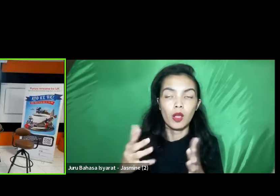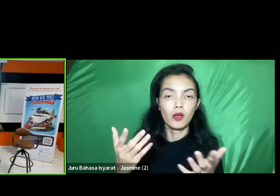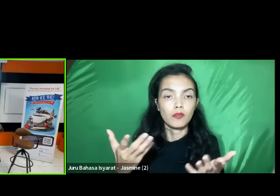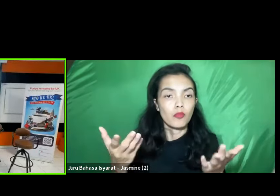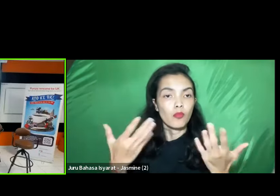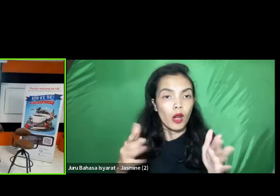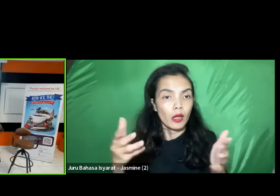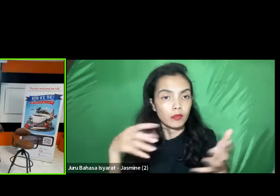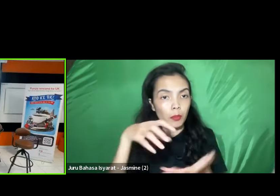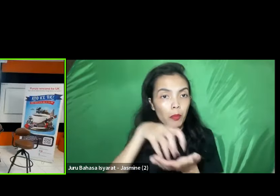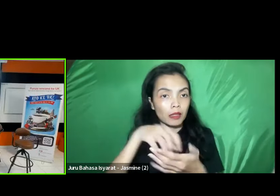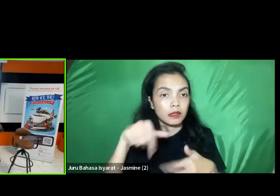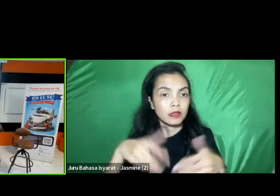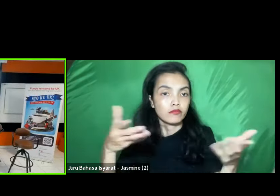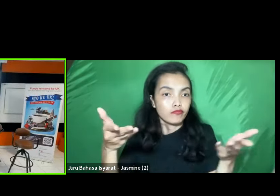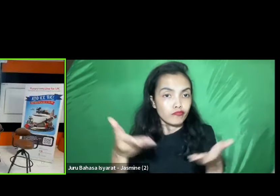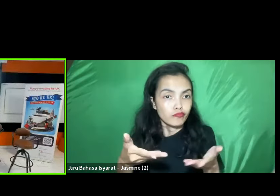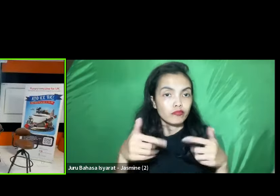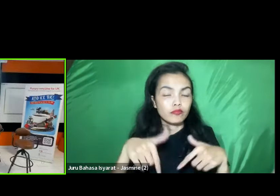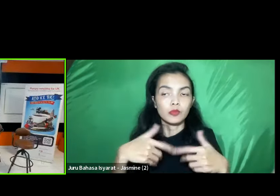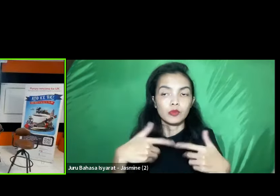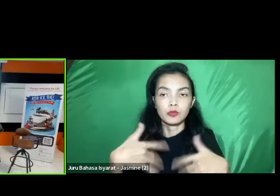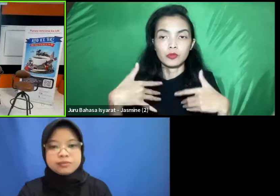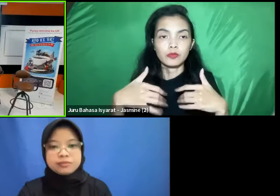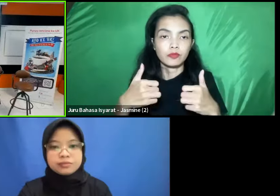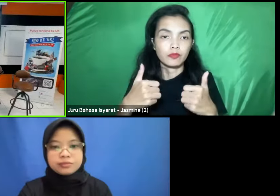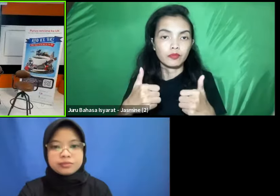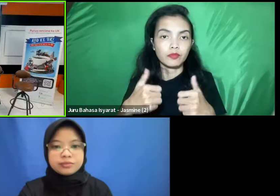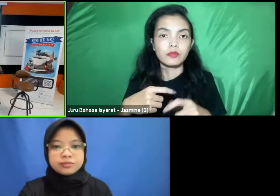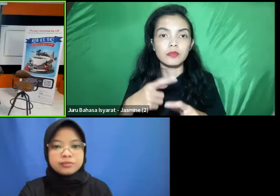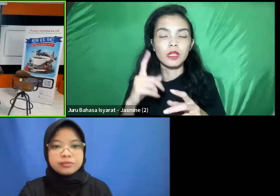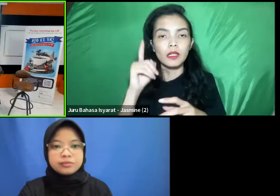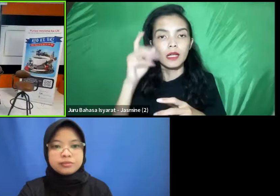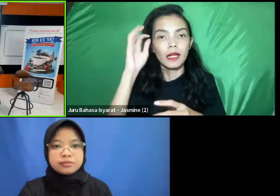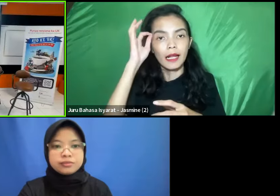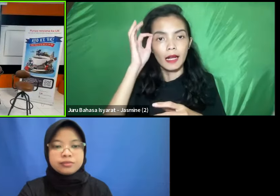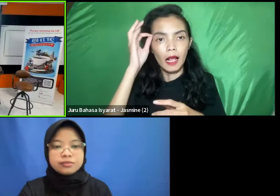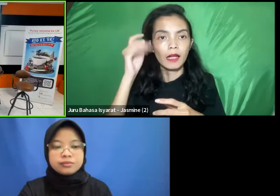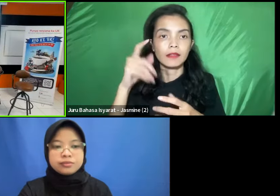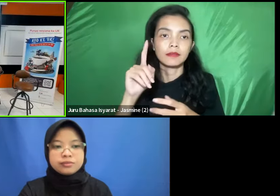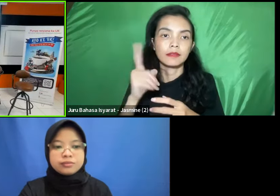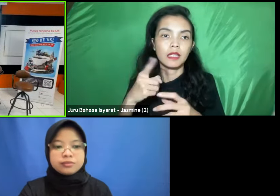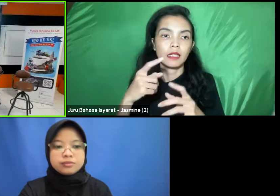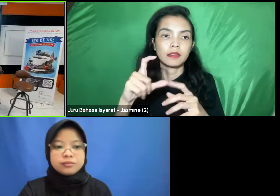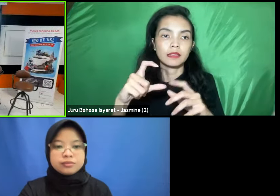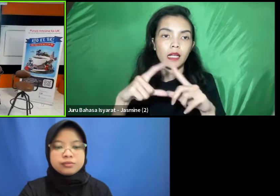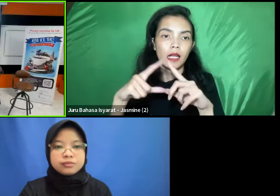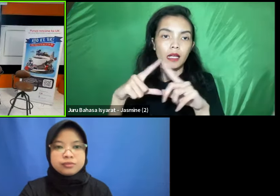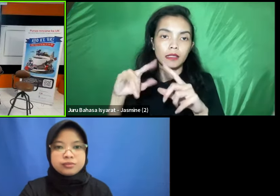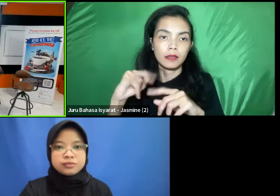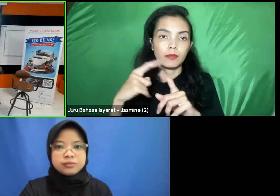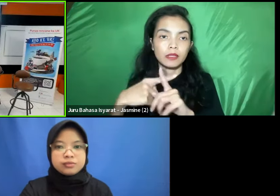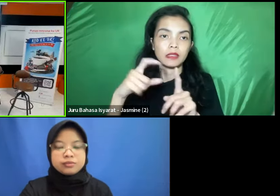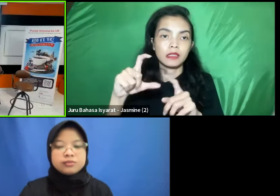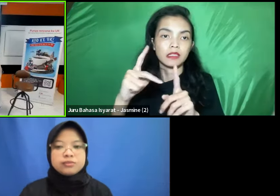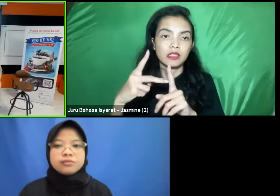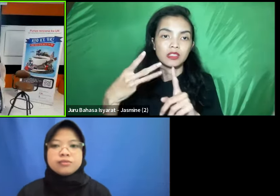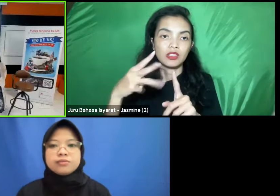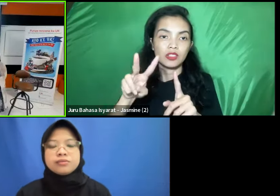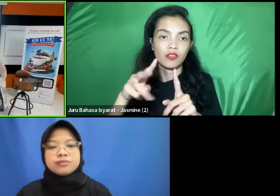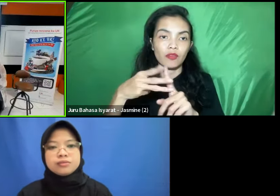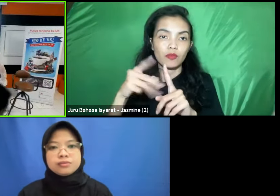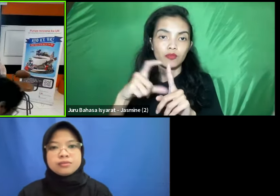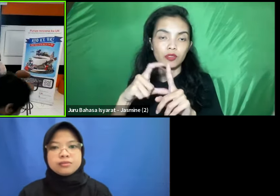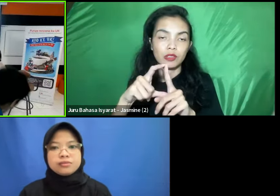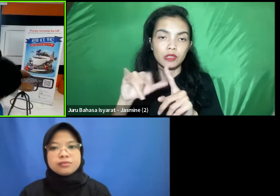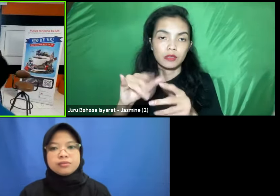rumahnya dengan begitu hangat Ee Kita mau memberikan ee sedikit kenang-kenangan dari Cai dan cadi kepada e teman-teman dari